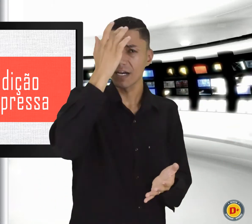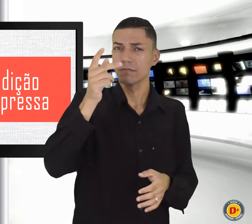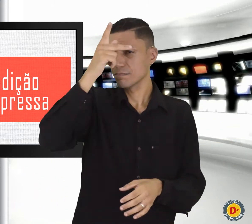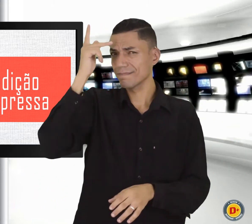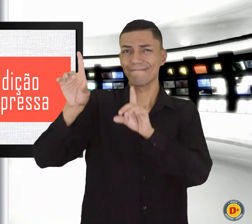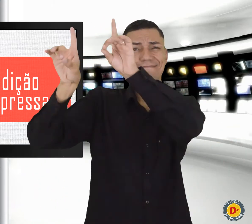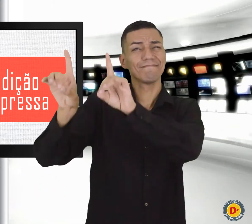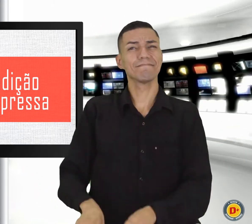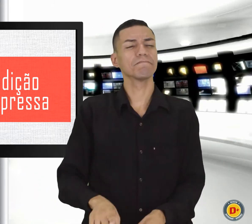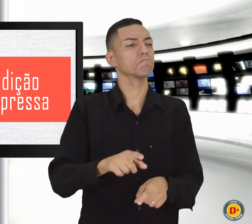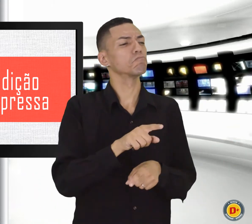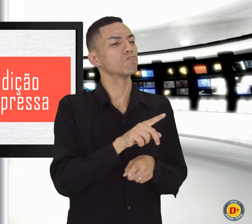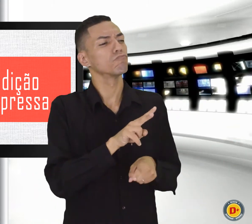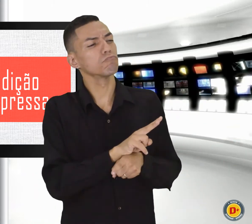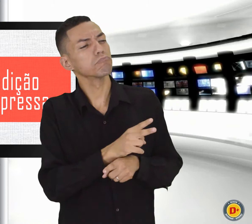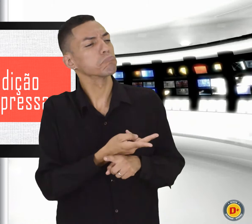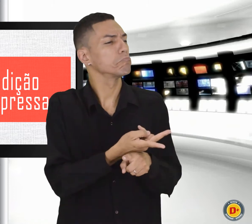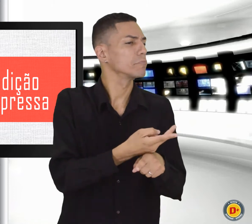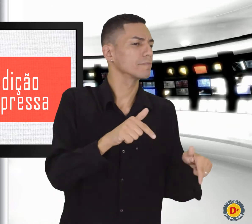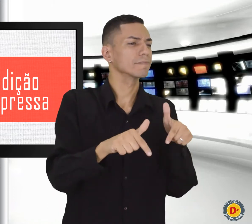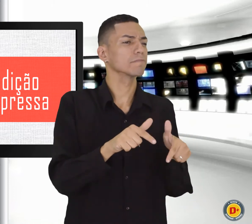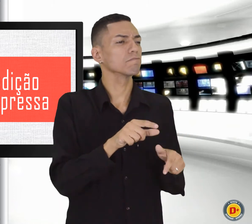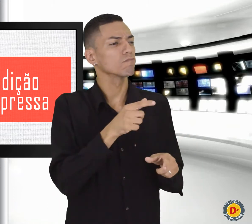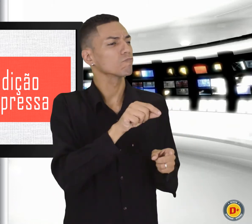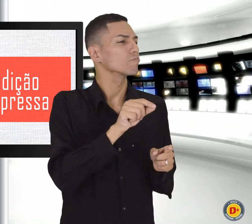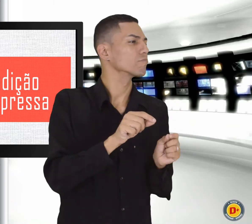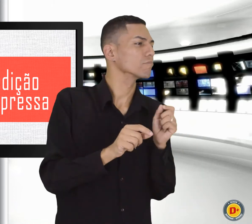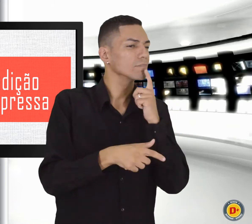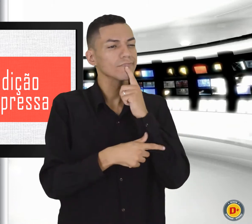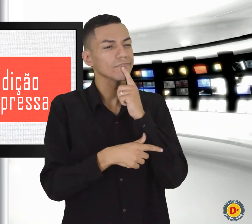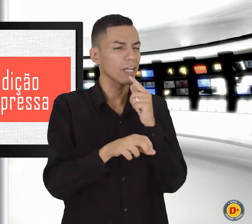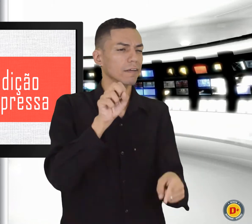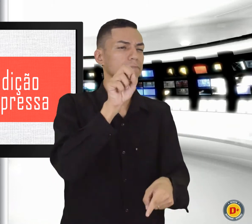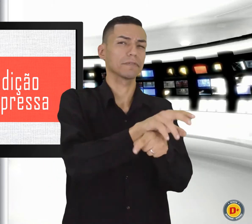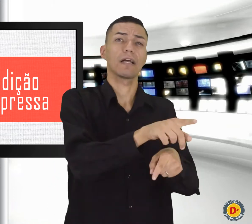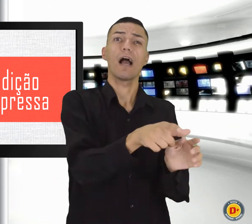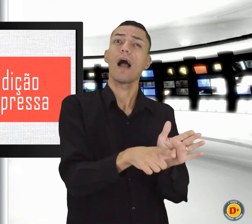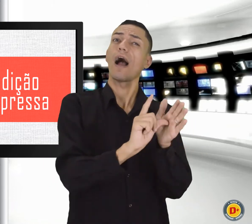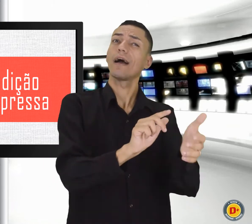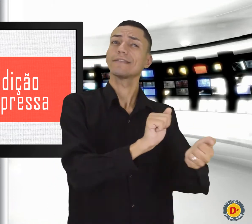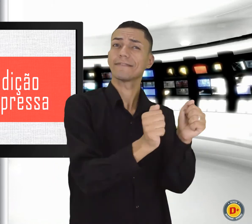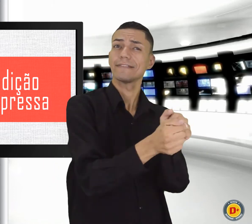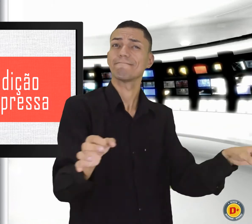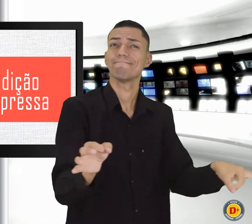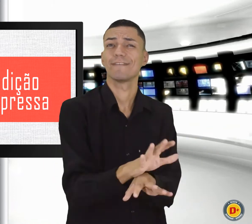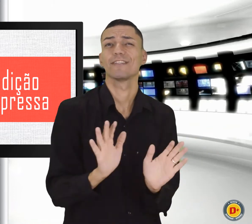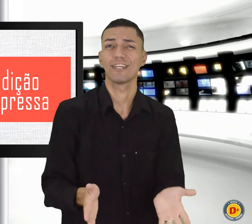serviços de colocação laboral, e então lá existem os cadastros. Como no